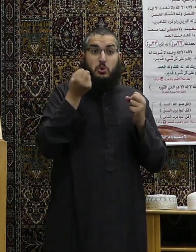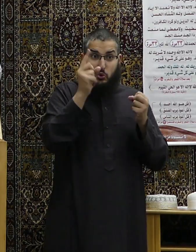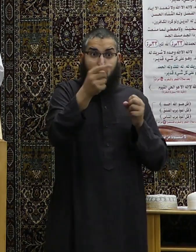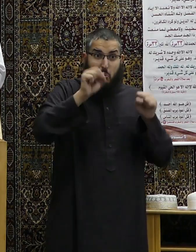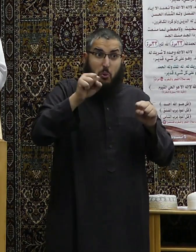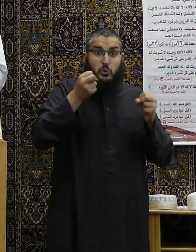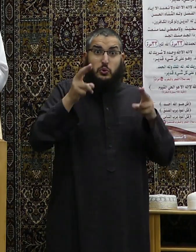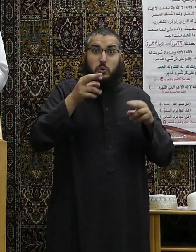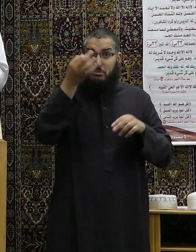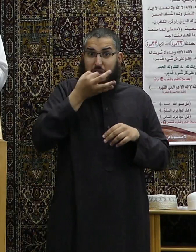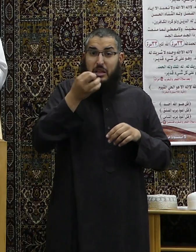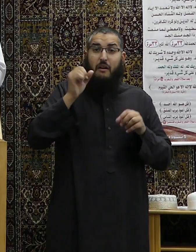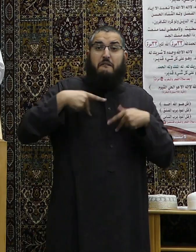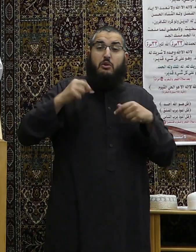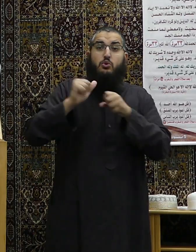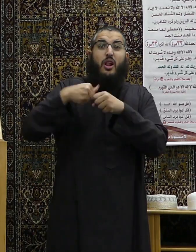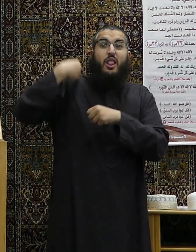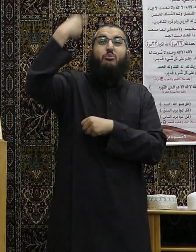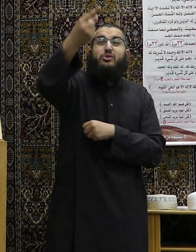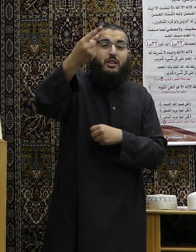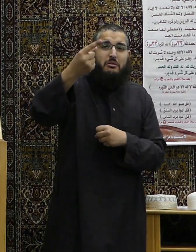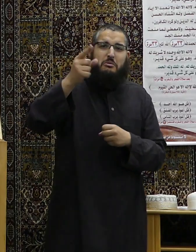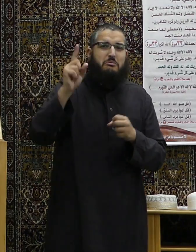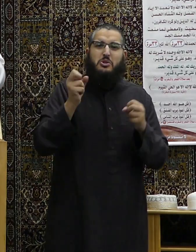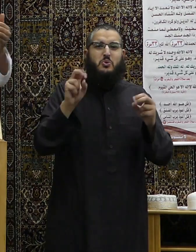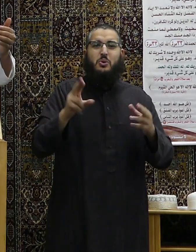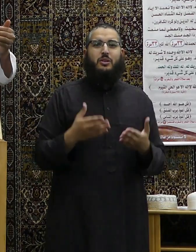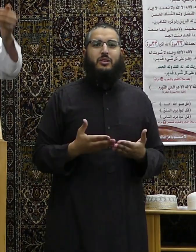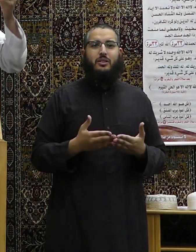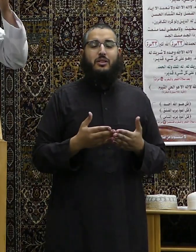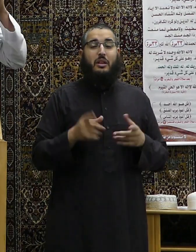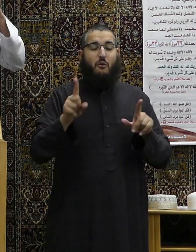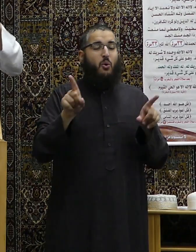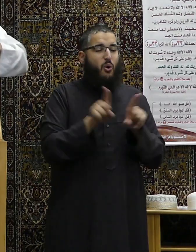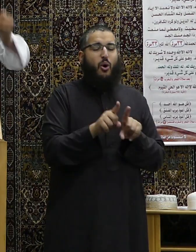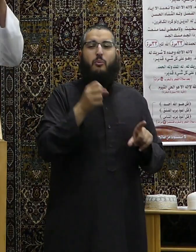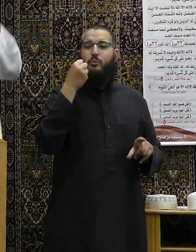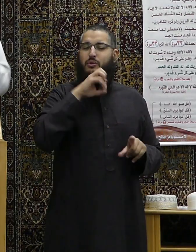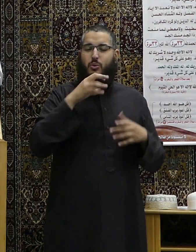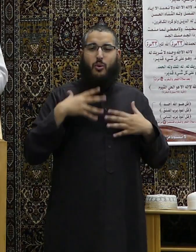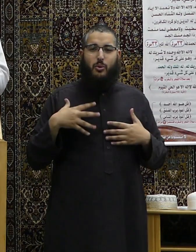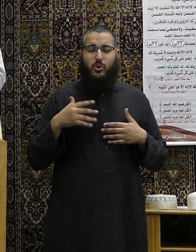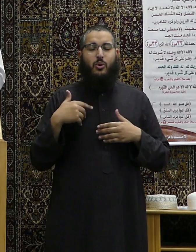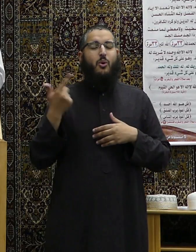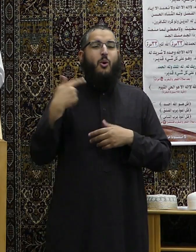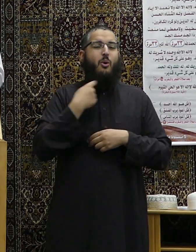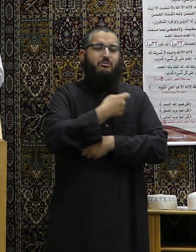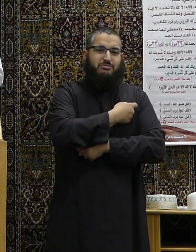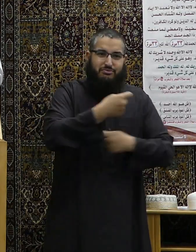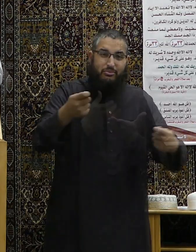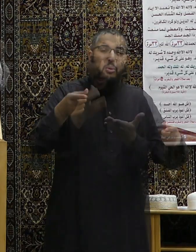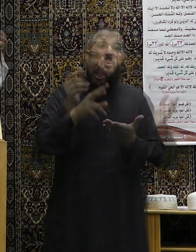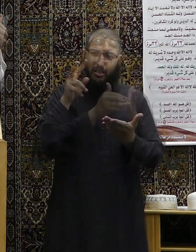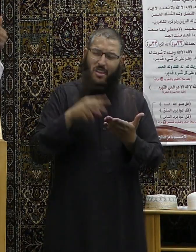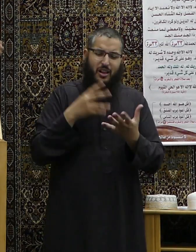Personne n'a cette garantie. Que l'on soit comme le prophète alayhi salatu wasalam, qui était généreux et il est encore le plus généreux pendant le mois